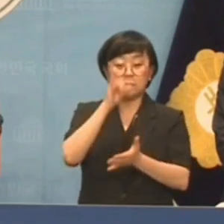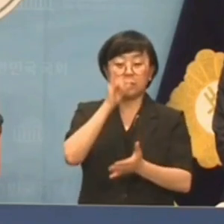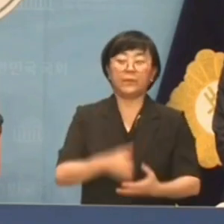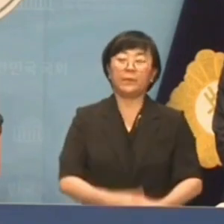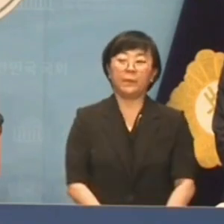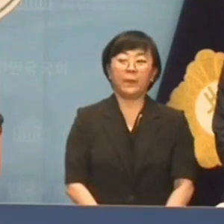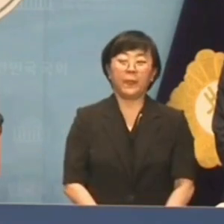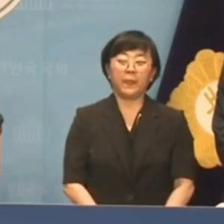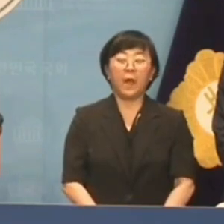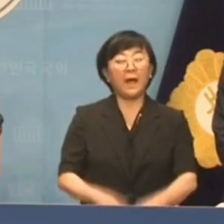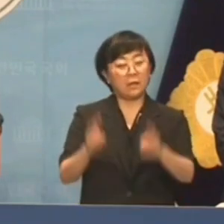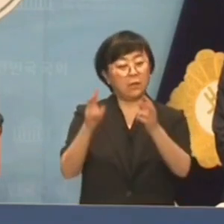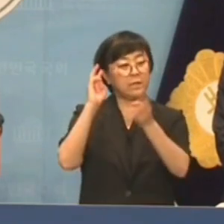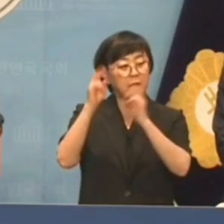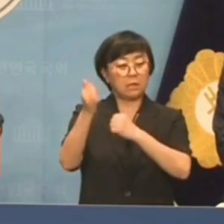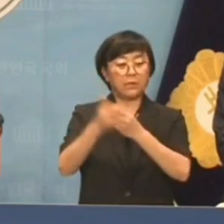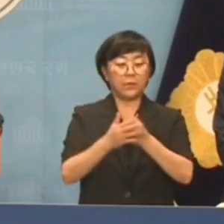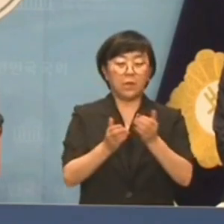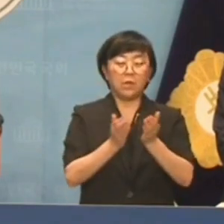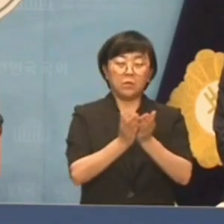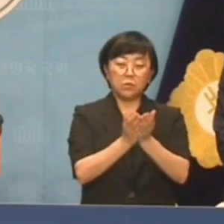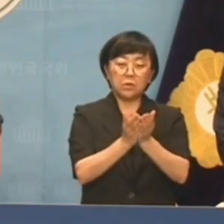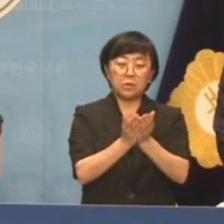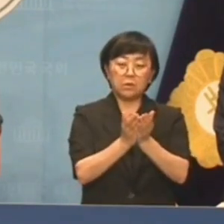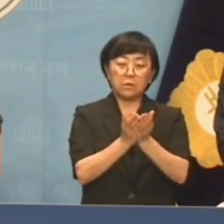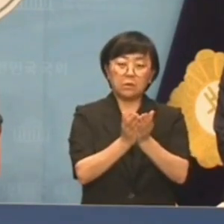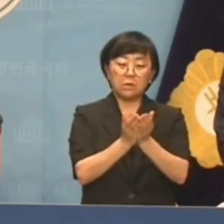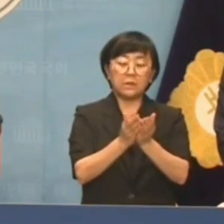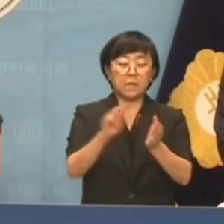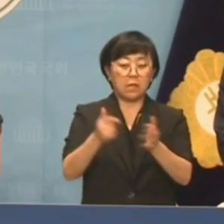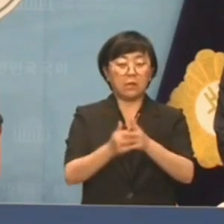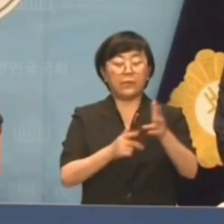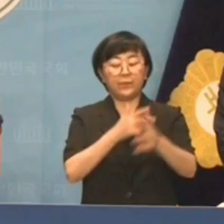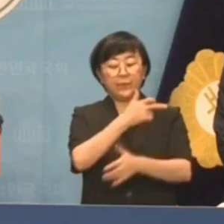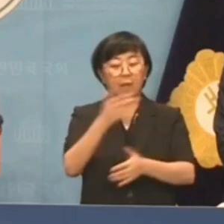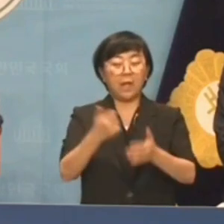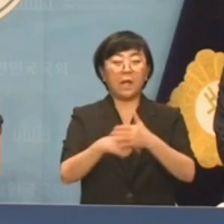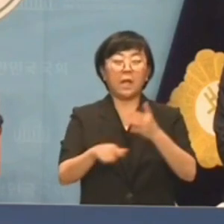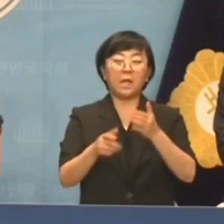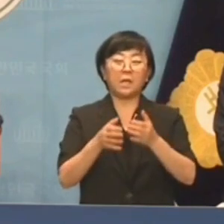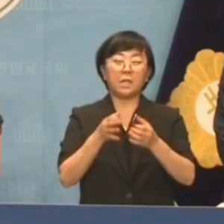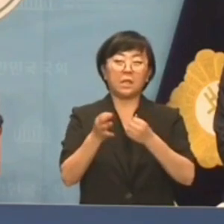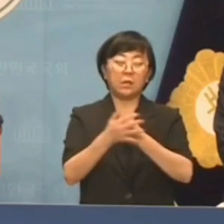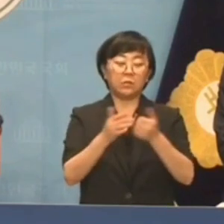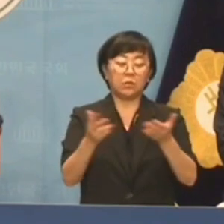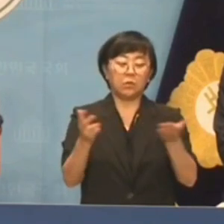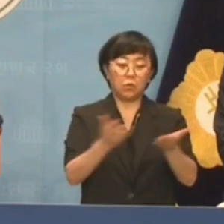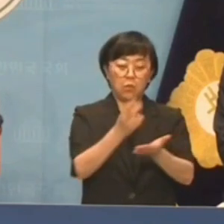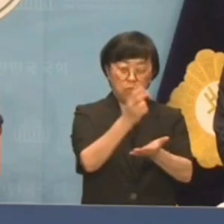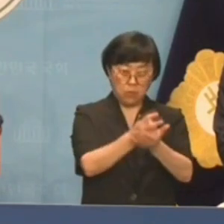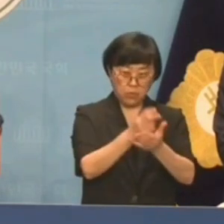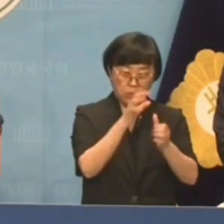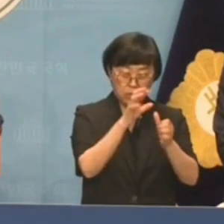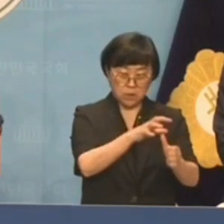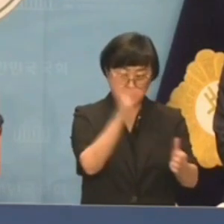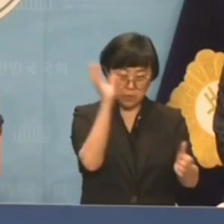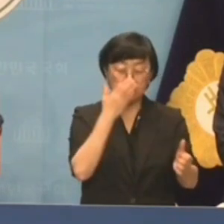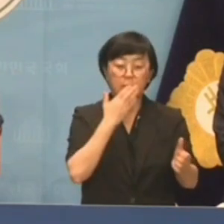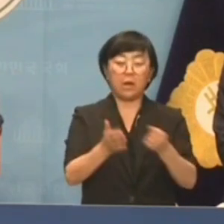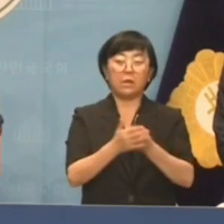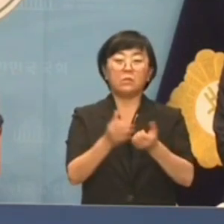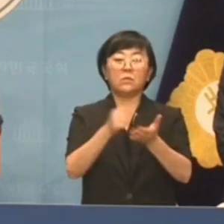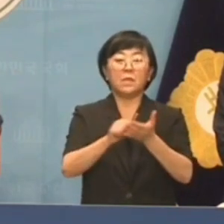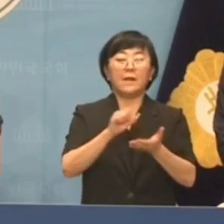큽니다. 조선산업 대기업들은 산해하청을 넘어서 물량에 따라 보수를 지급하여 노동법 규제에서 벗어날 수